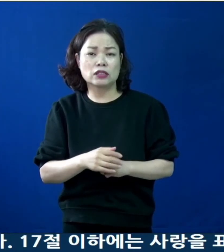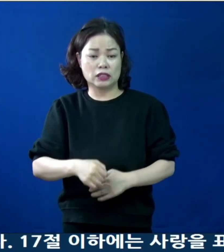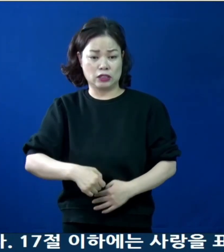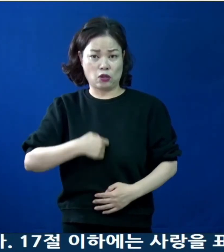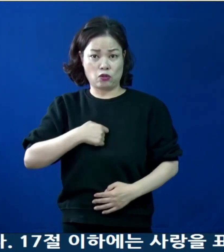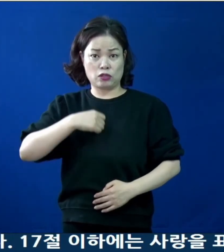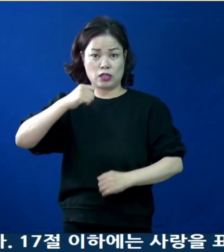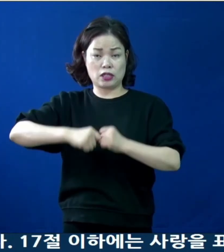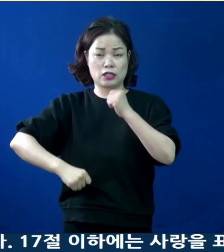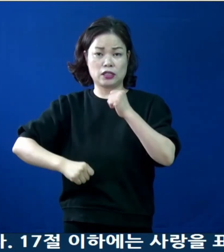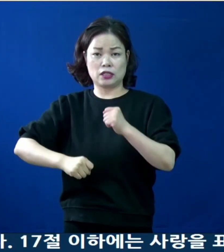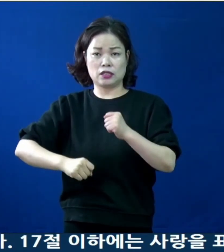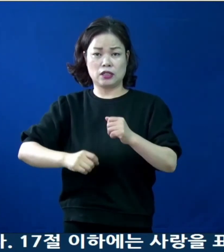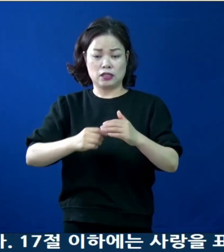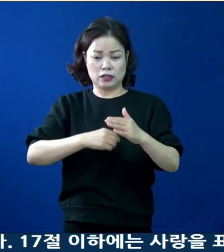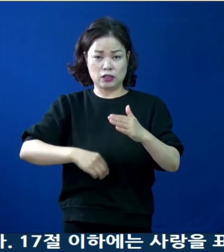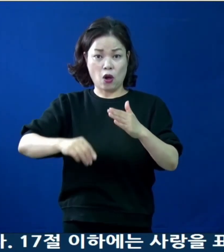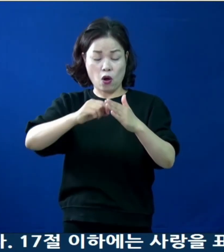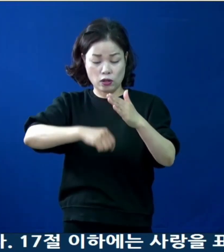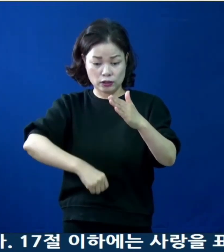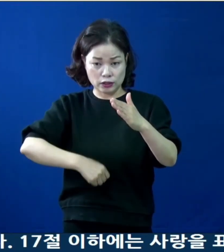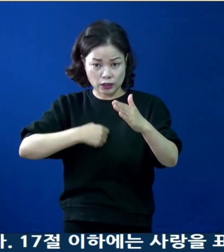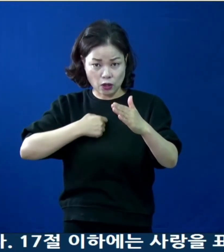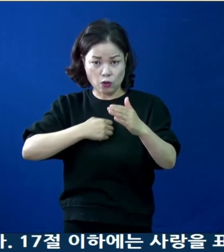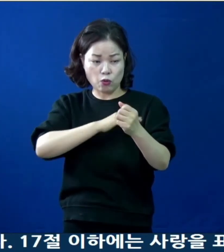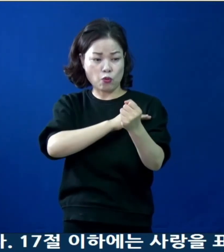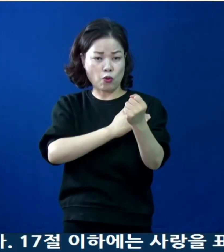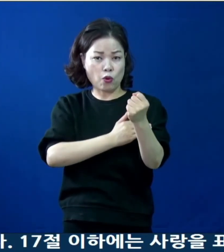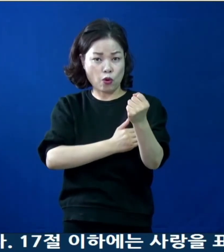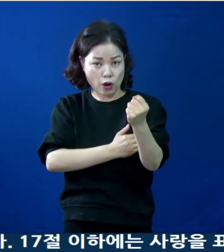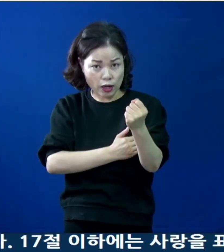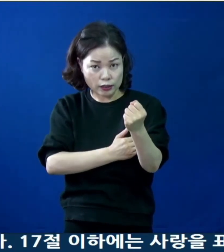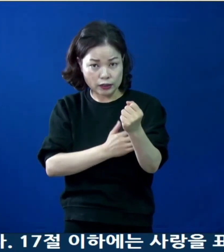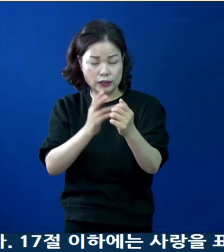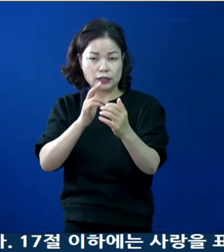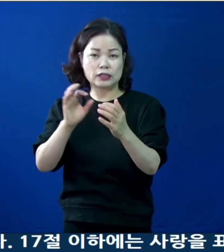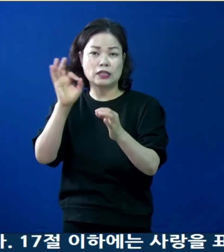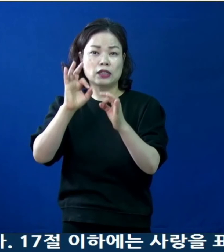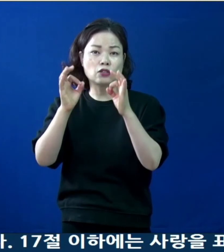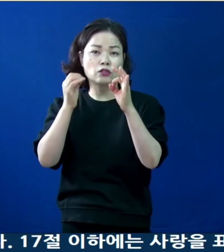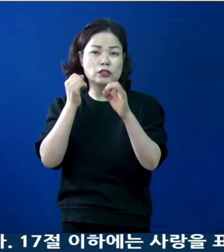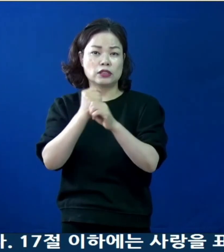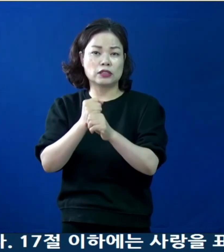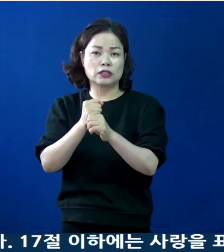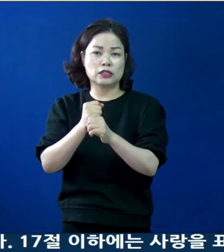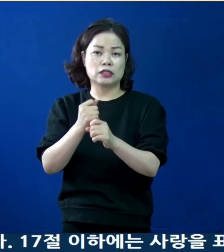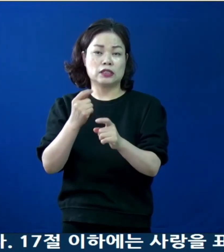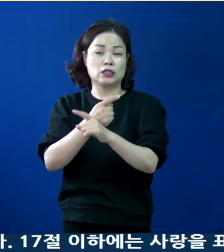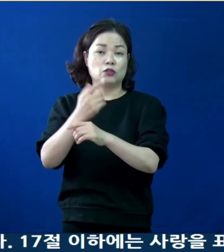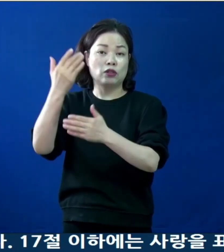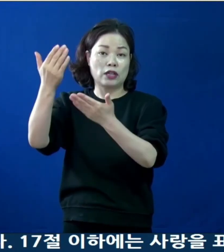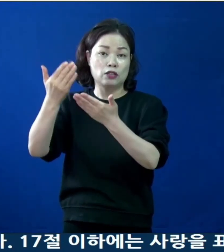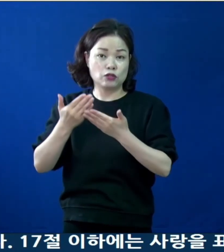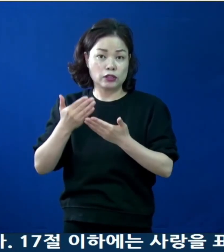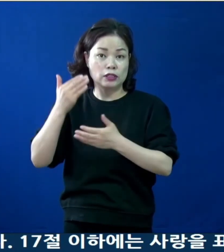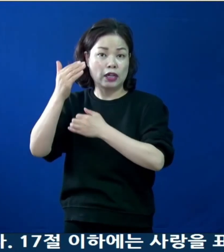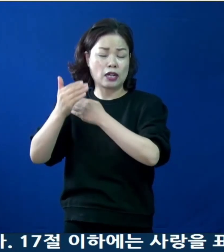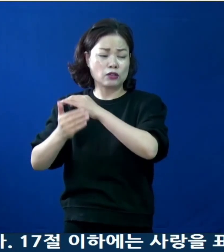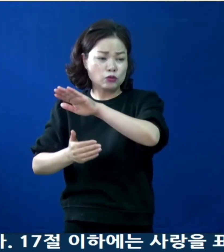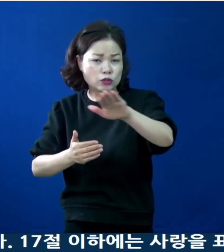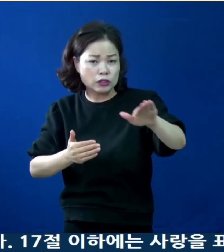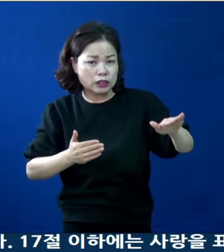행하신, 정당한 권리를 되찾아 주신, 아사 미시팟 신원하신,